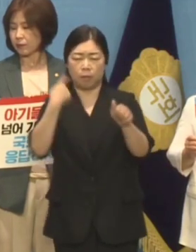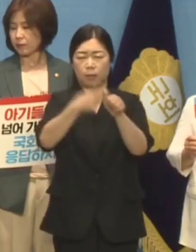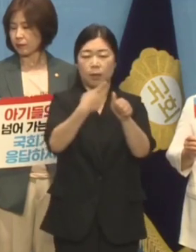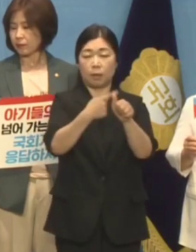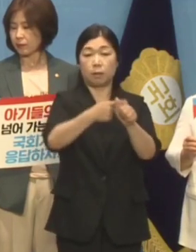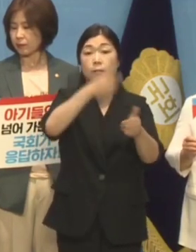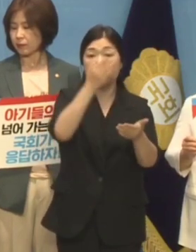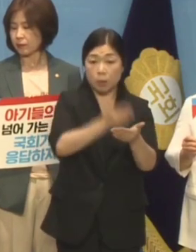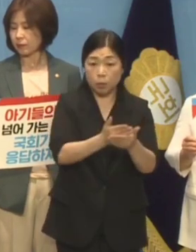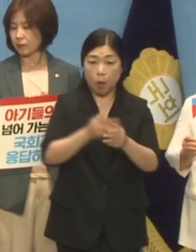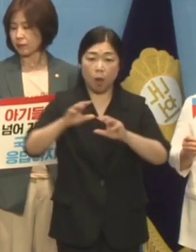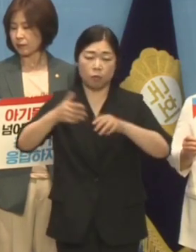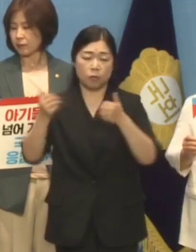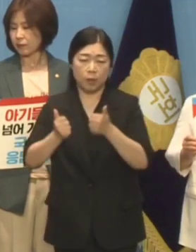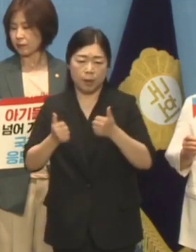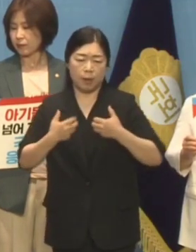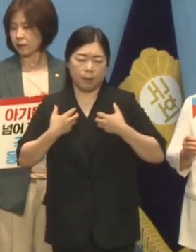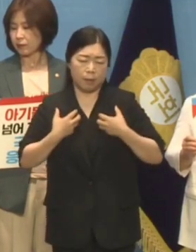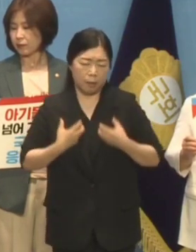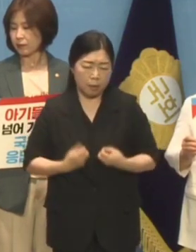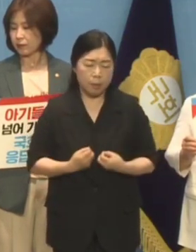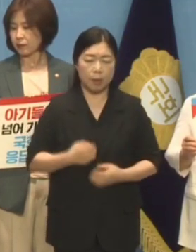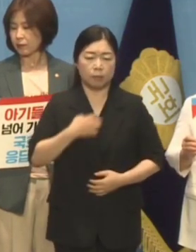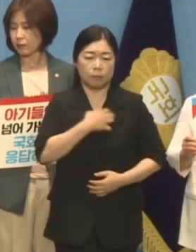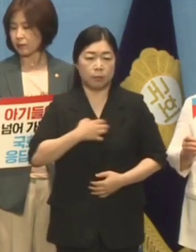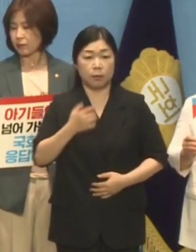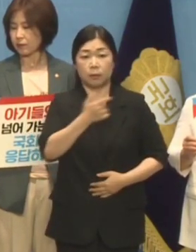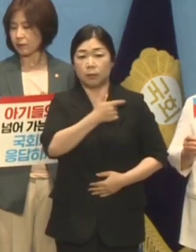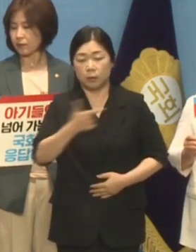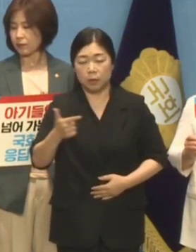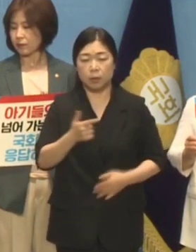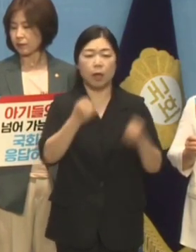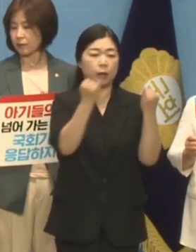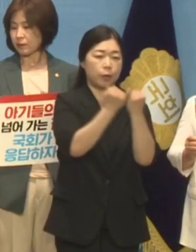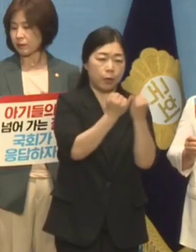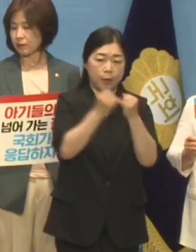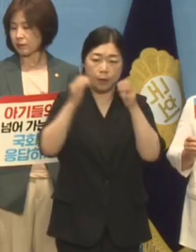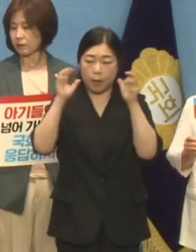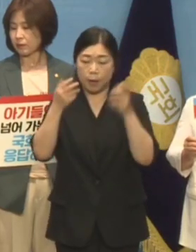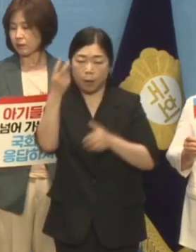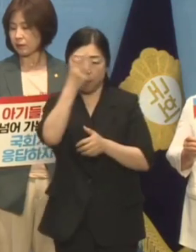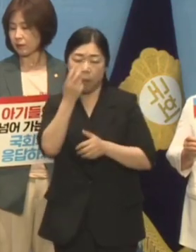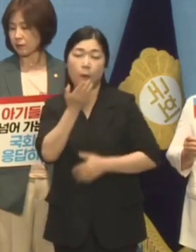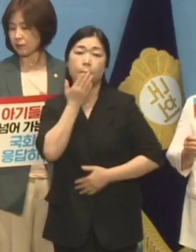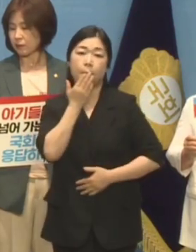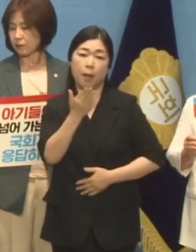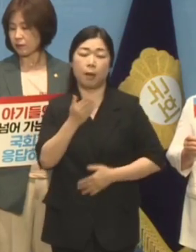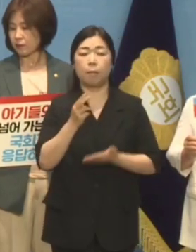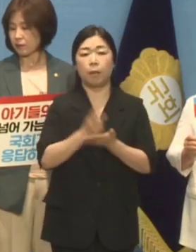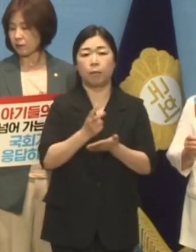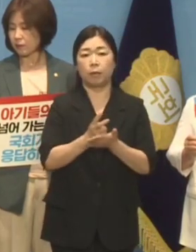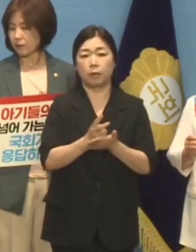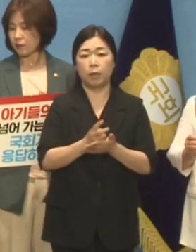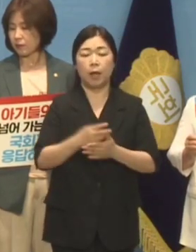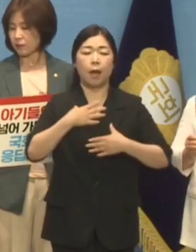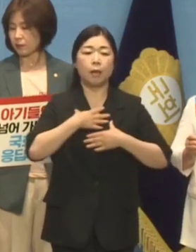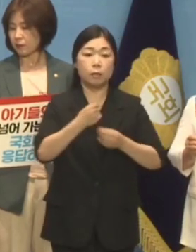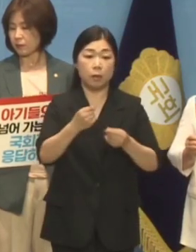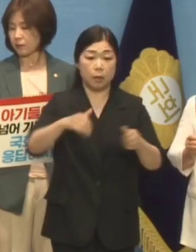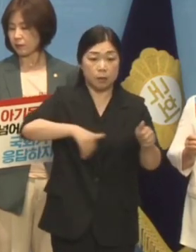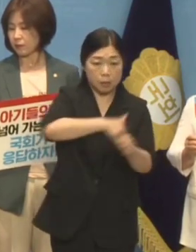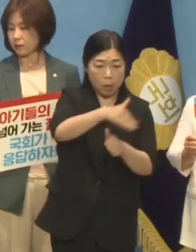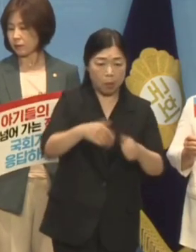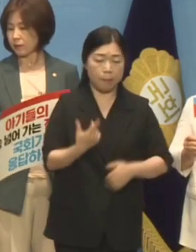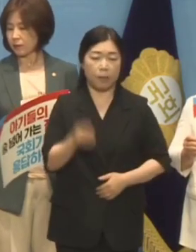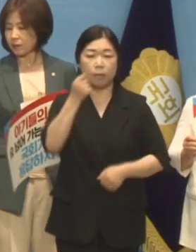아니라 국회가 절망감으로 궁지에 몰린 여성과 아기를 보호할 수 있는 최소한의